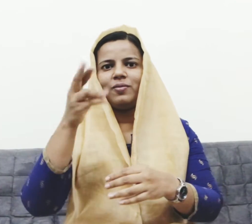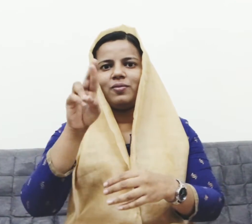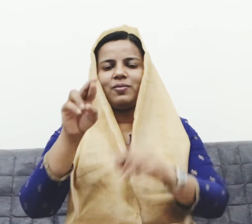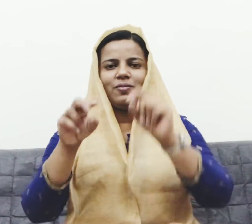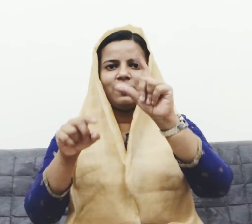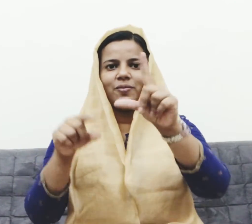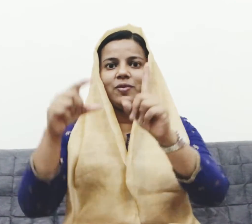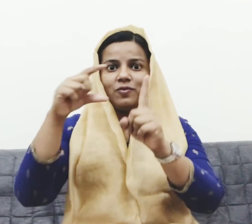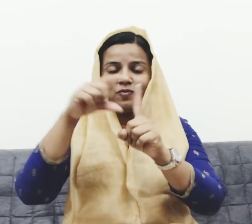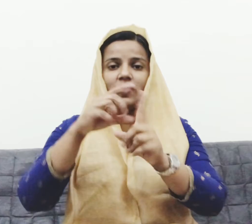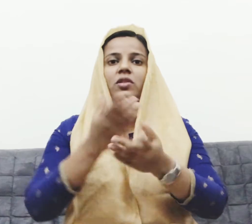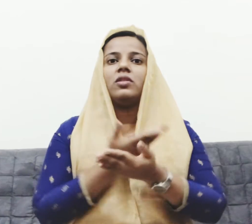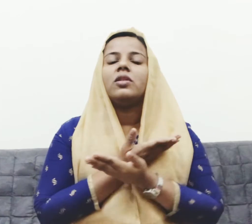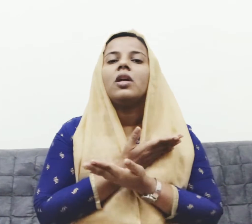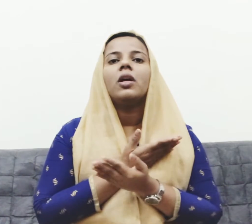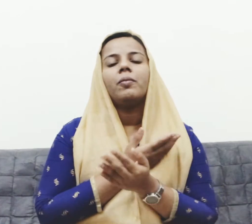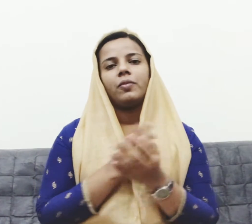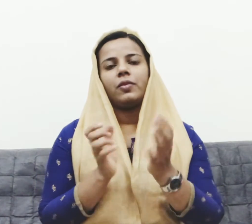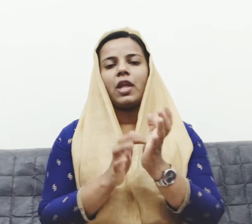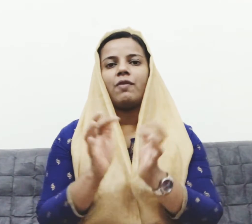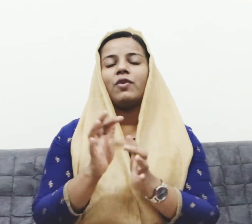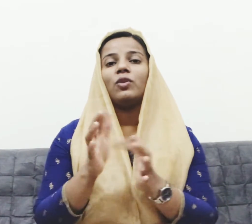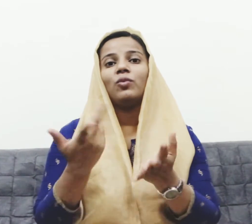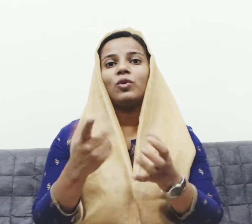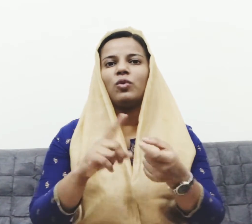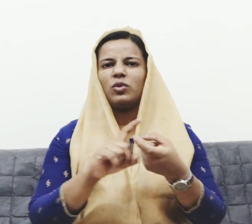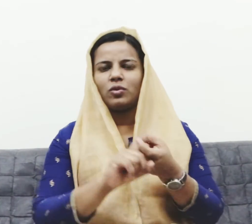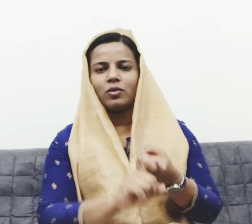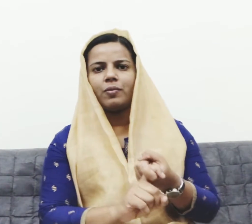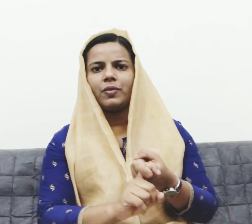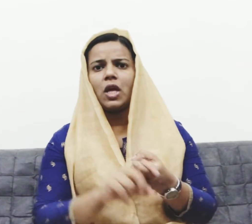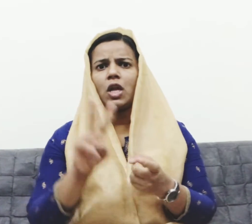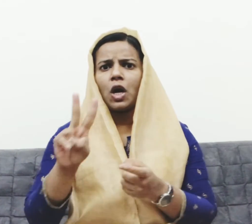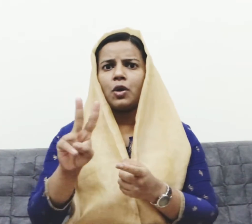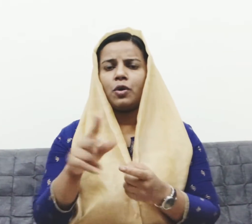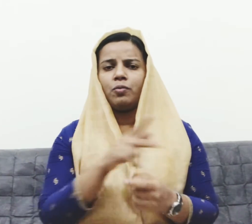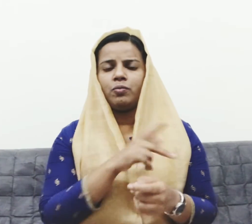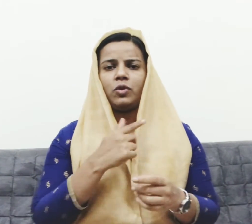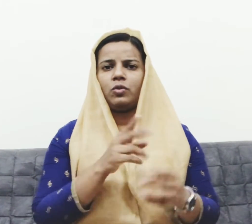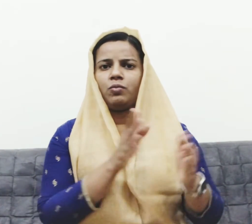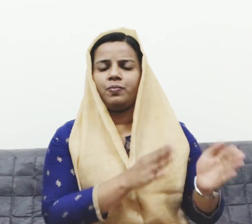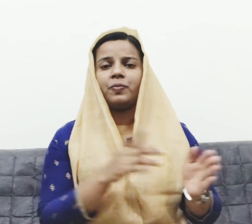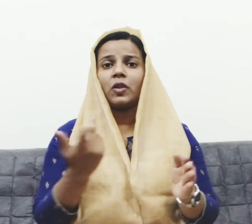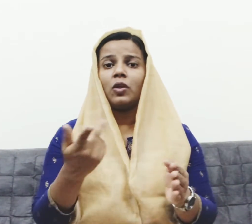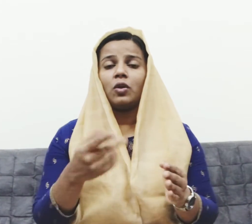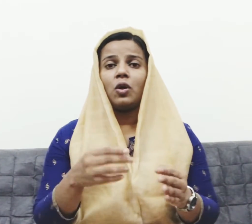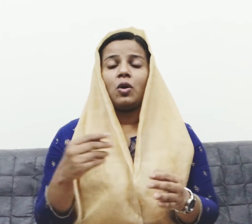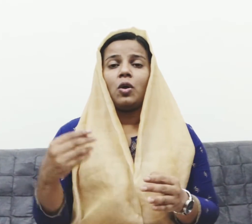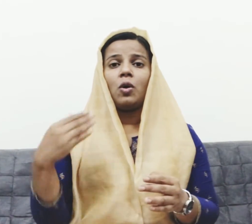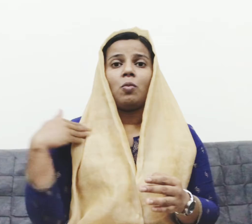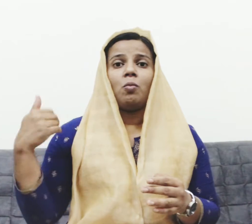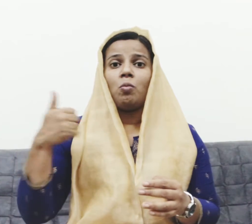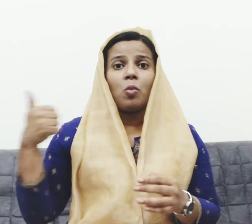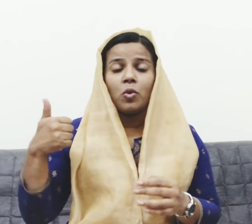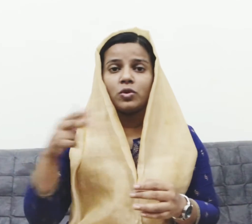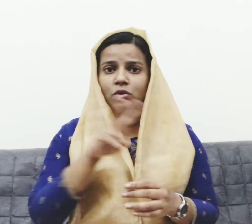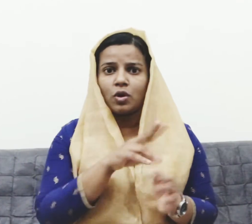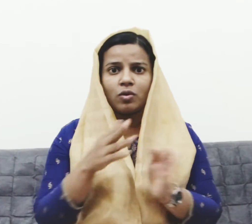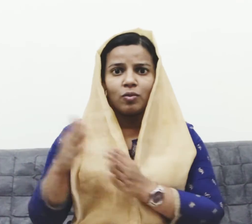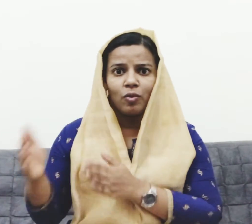ശത്രുത്വമാണ്. അതാണ് കർത്താവ് പറഞ്ഞത്. നിങ്ങൾക്ക് രണ്ട് യജമാനന്മാരെ സ്നേഹിക്കാൻ കഴിയത്തില്ല. നമ്മൾ നാട്ടിൽ